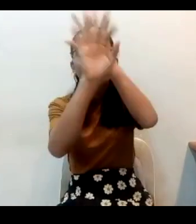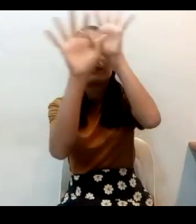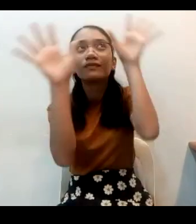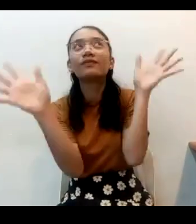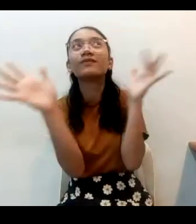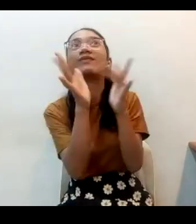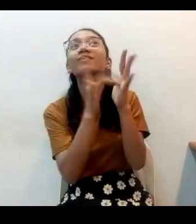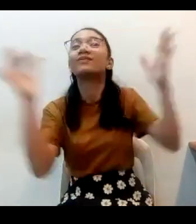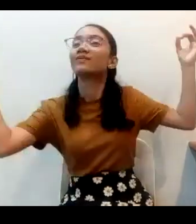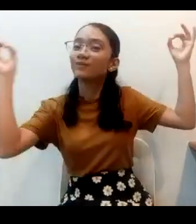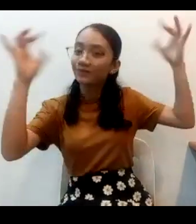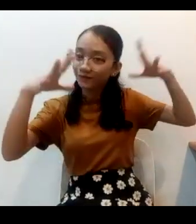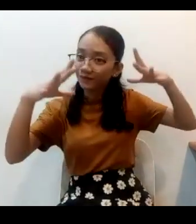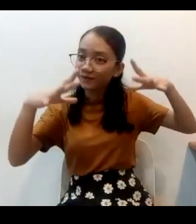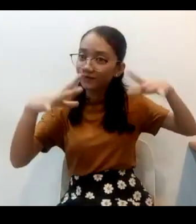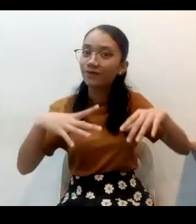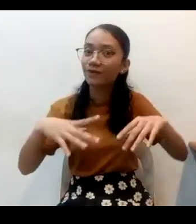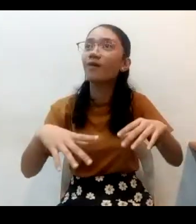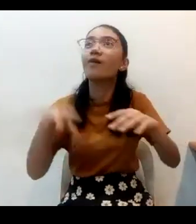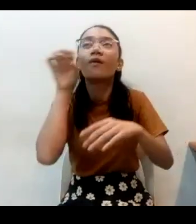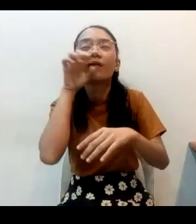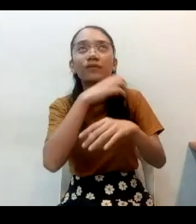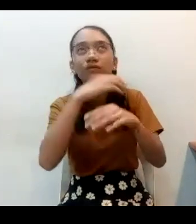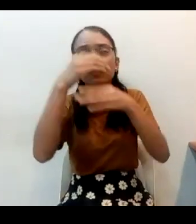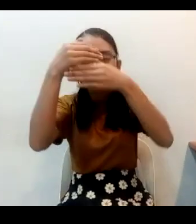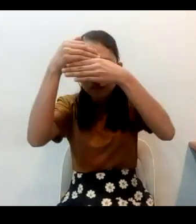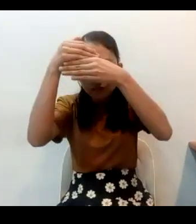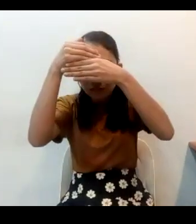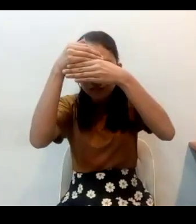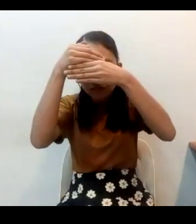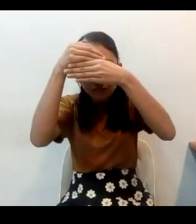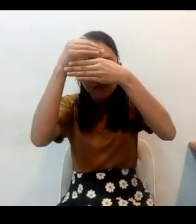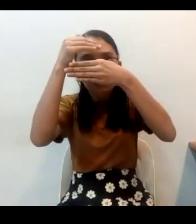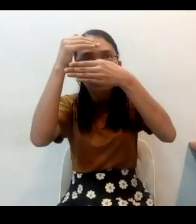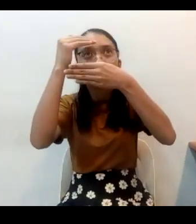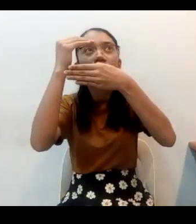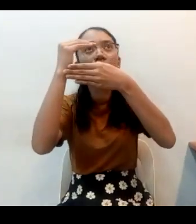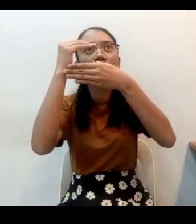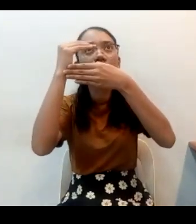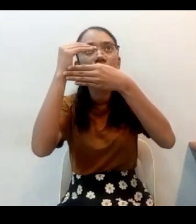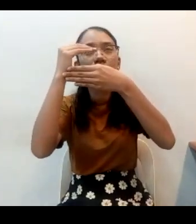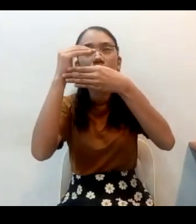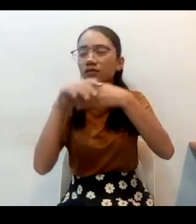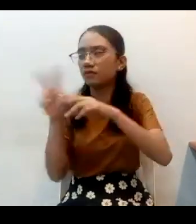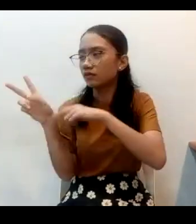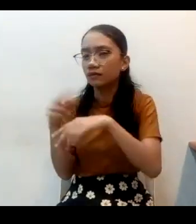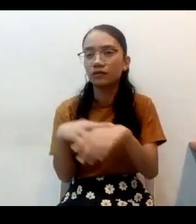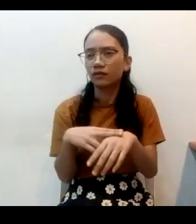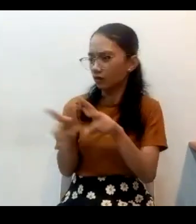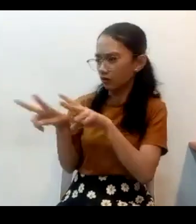Kristo, nabuksan yung kanyang mata. When you open the eyes, his leader is blind. Nang buksan niya po yung kanyang